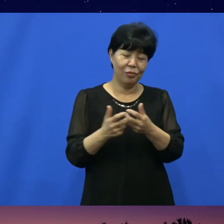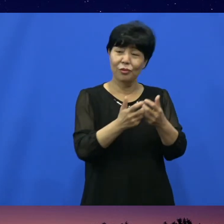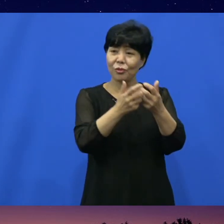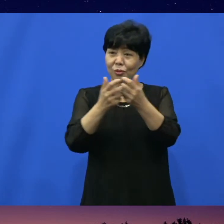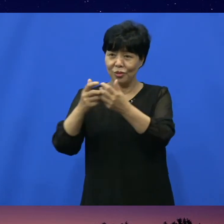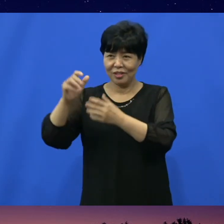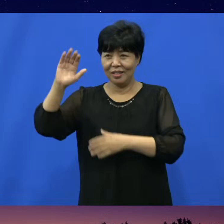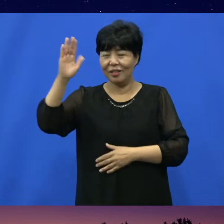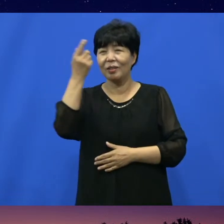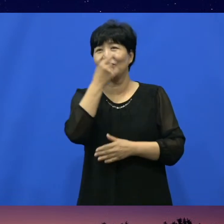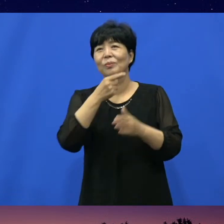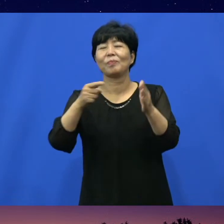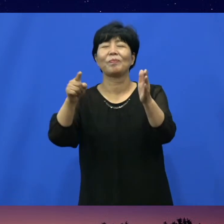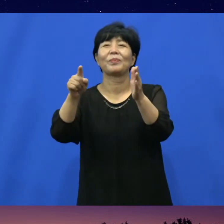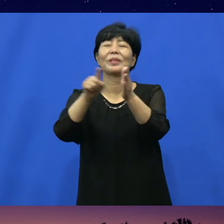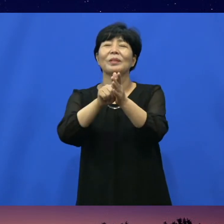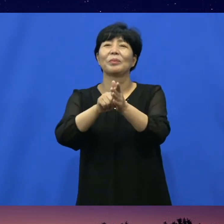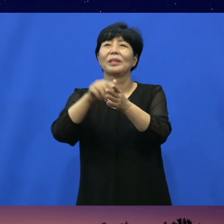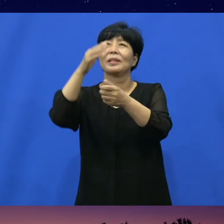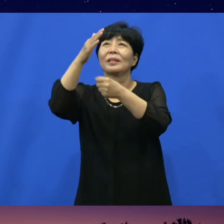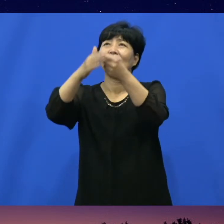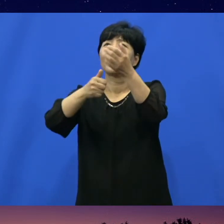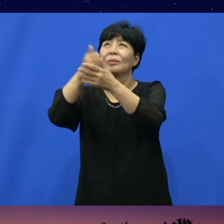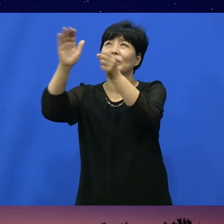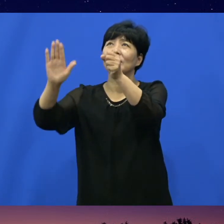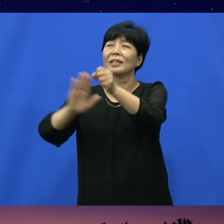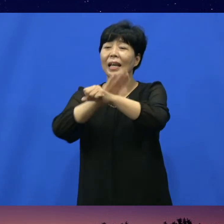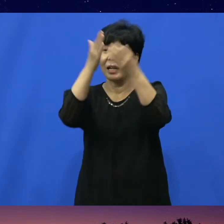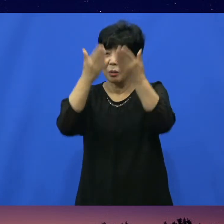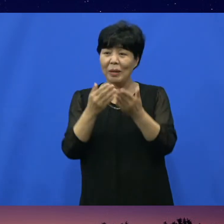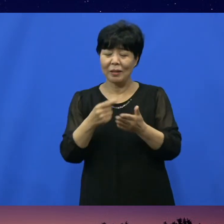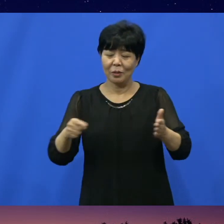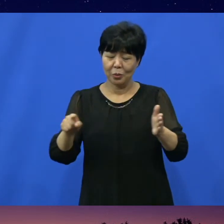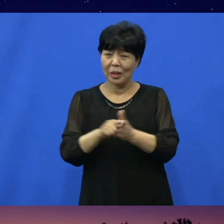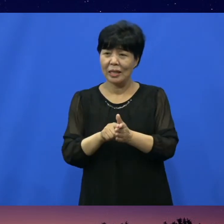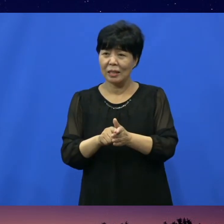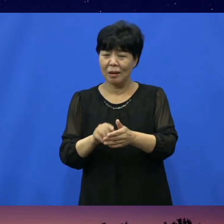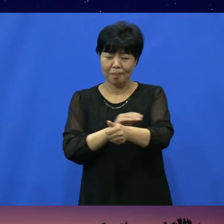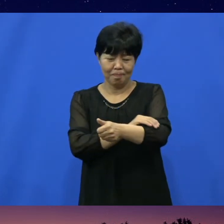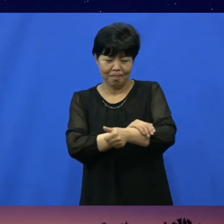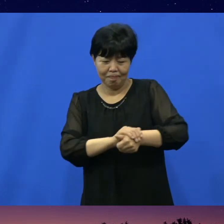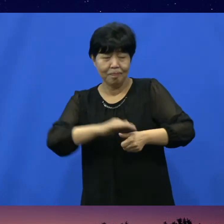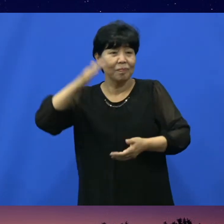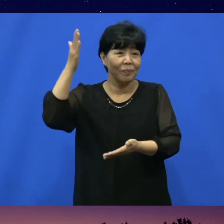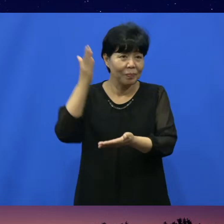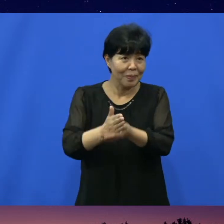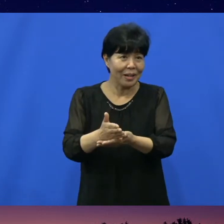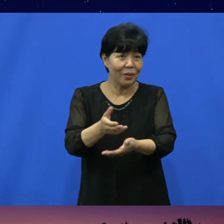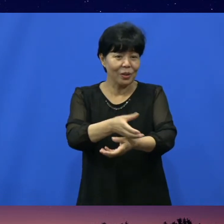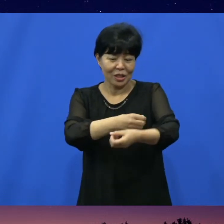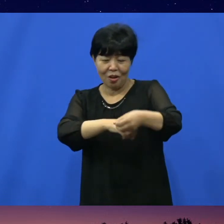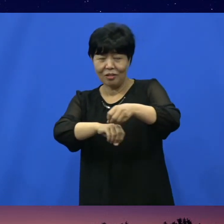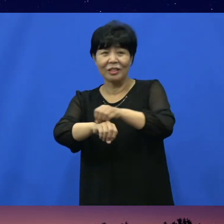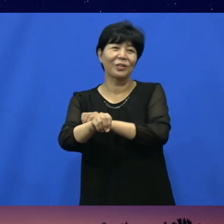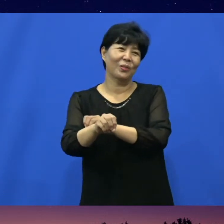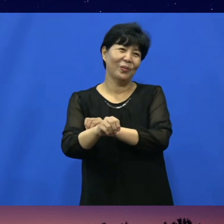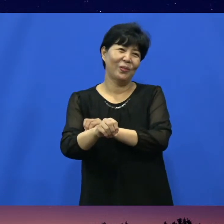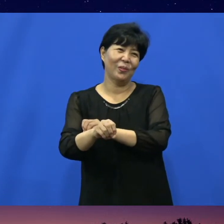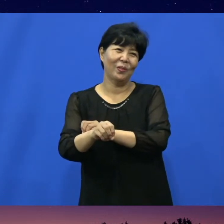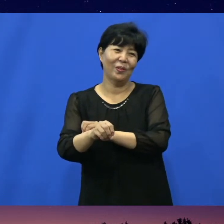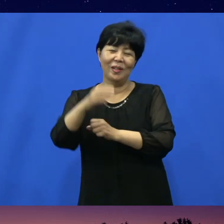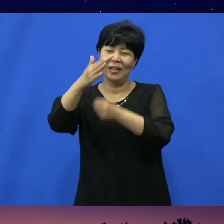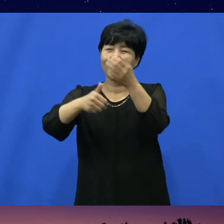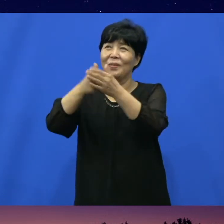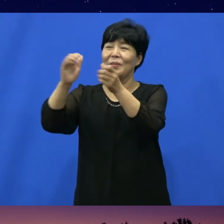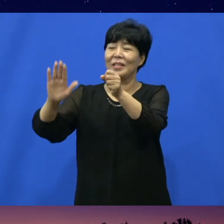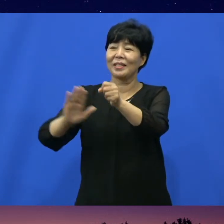줄로 믿습니다. 이 사랑을 받는 일에 소극적이지 않고 적극적이게 되시고, 이 사랑을